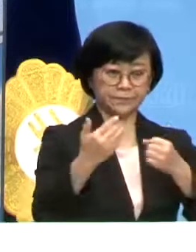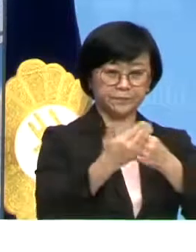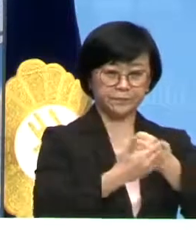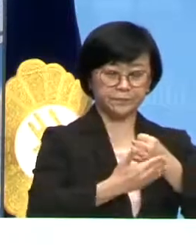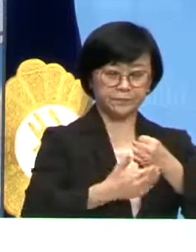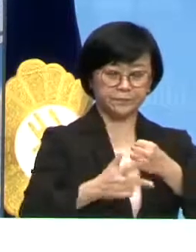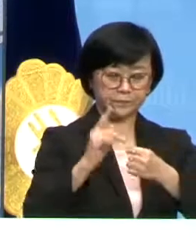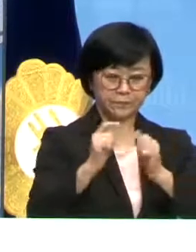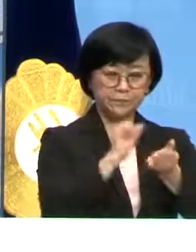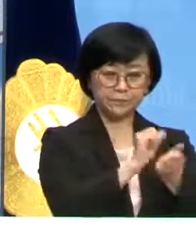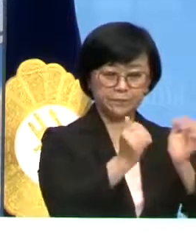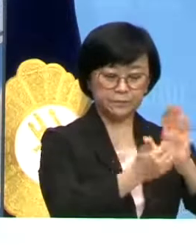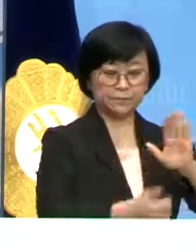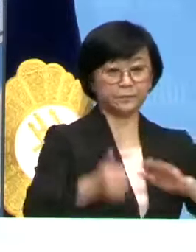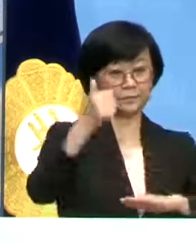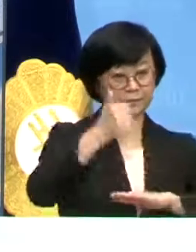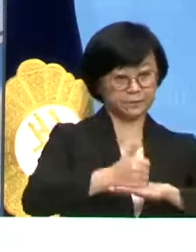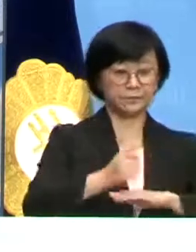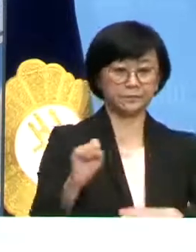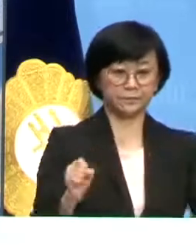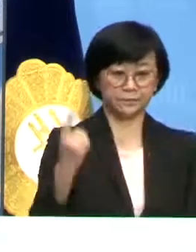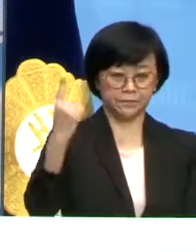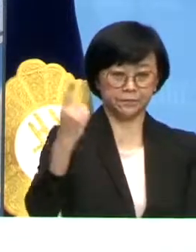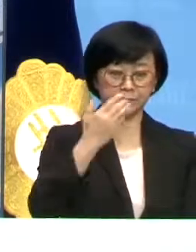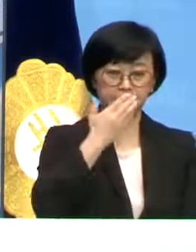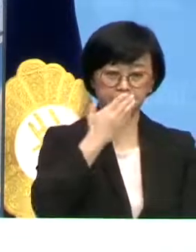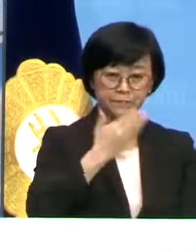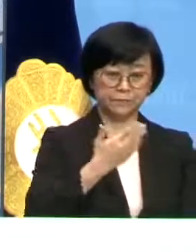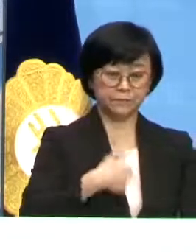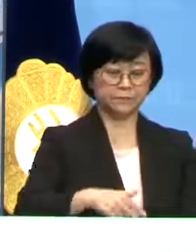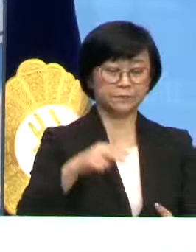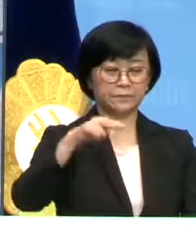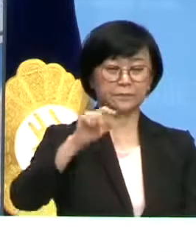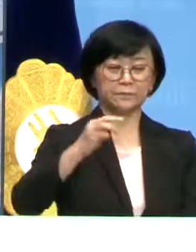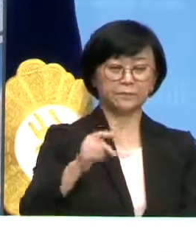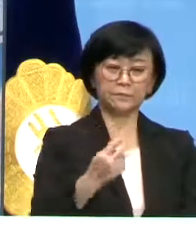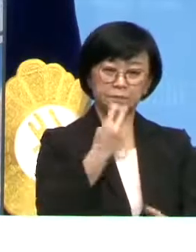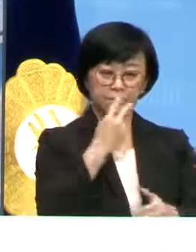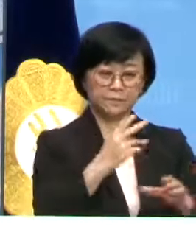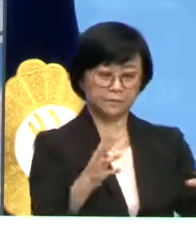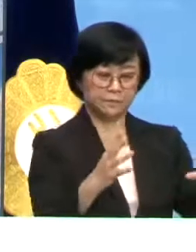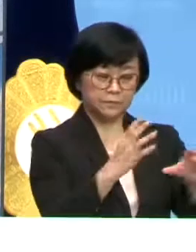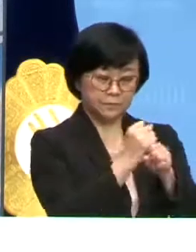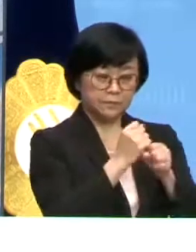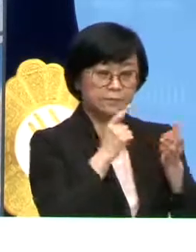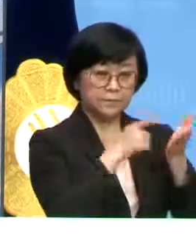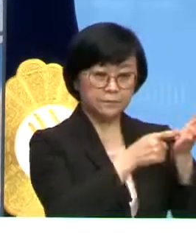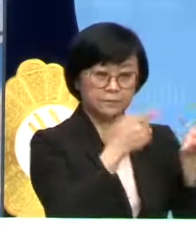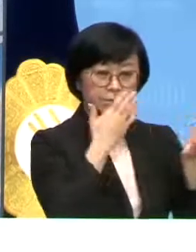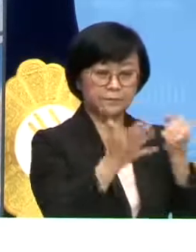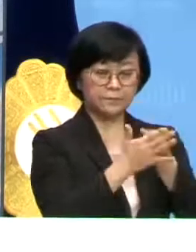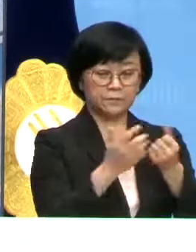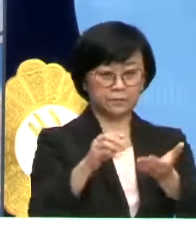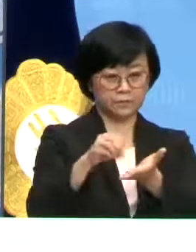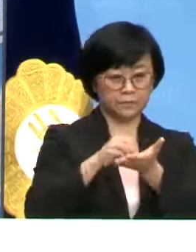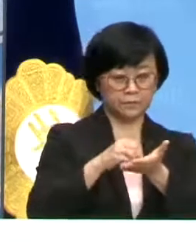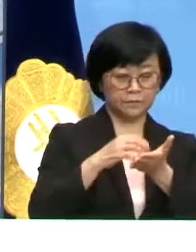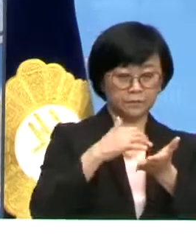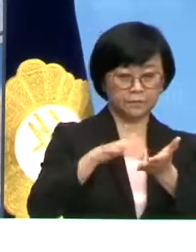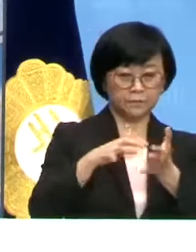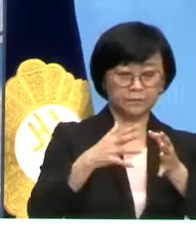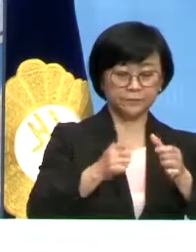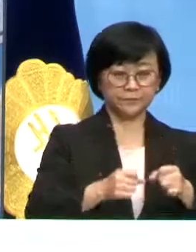k 방역에 성공도 거기에서도 또 비롯된다 그러면서 실수 홍보 험이 간소화 되면 더 갈 자로 드러나고